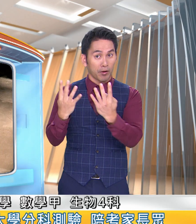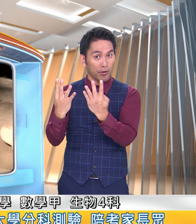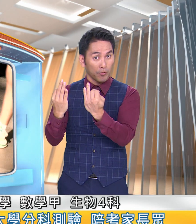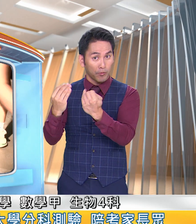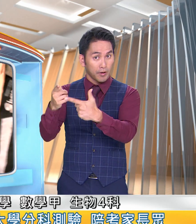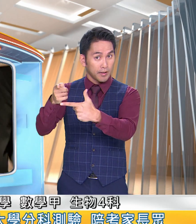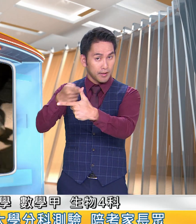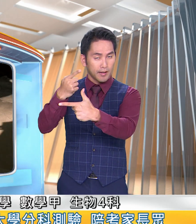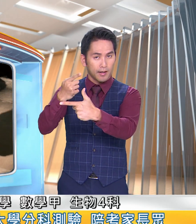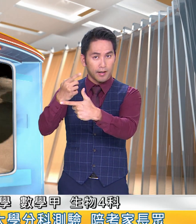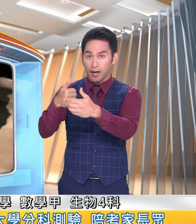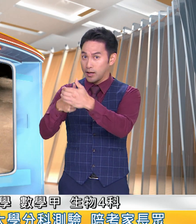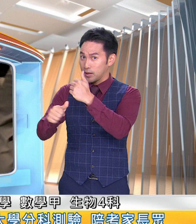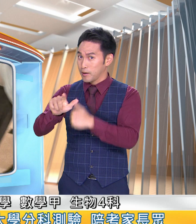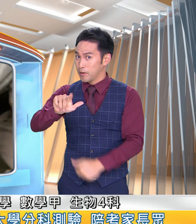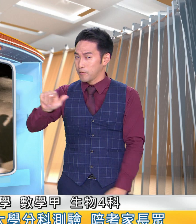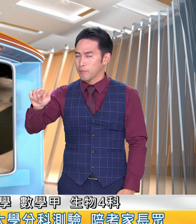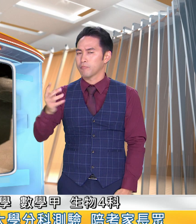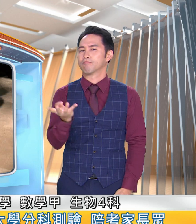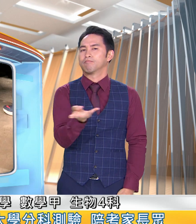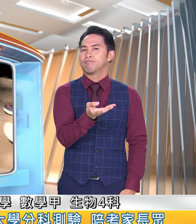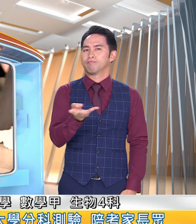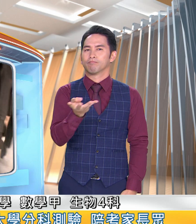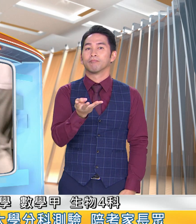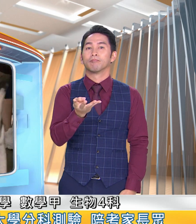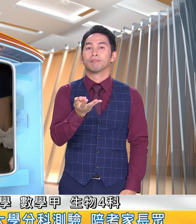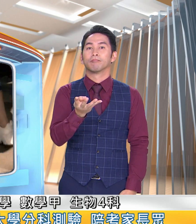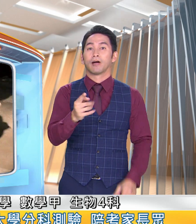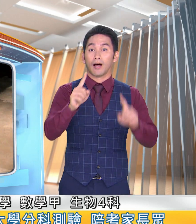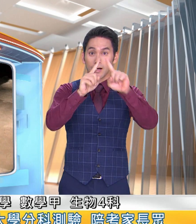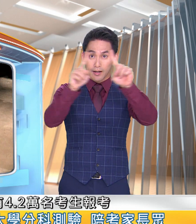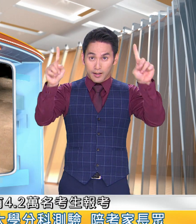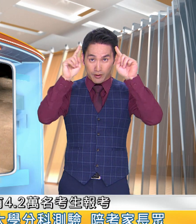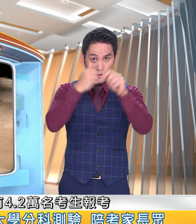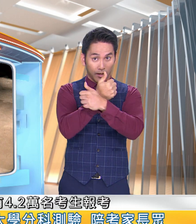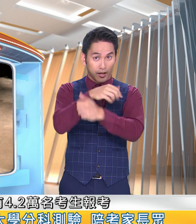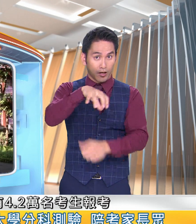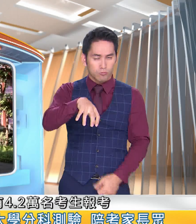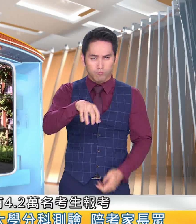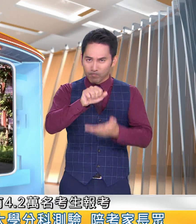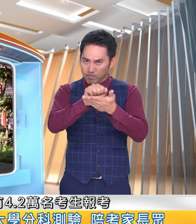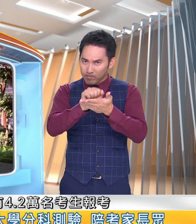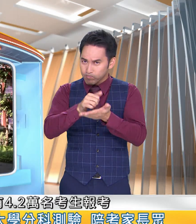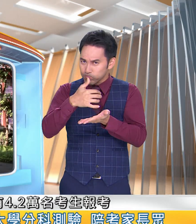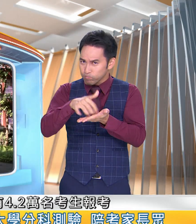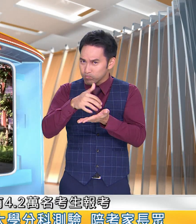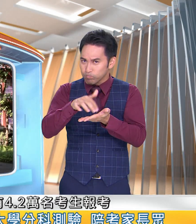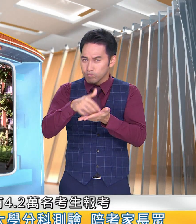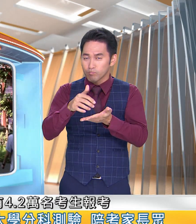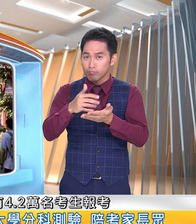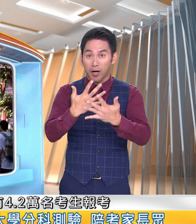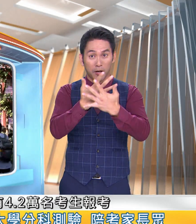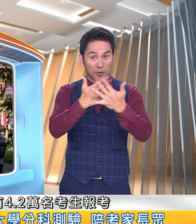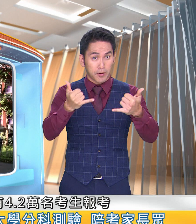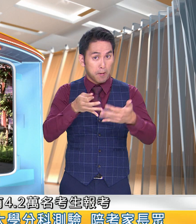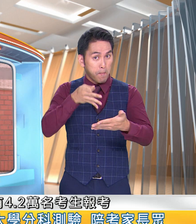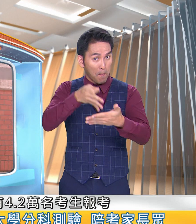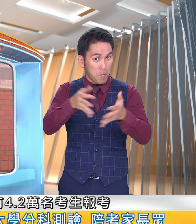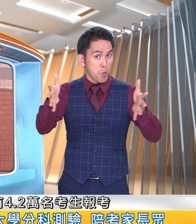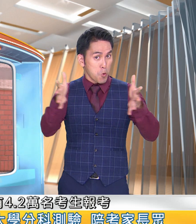学、数学甲和生物这四科。大考中心统计，约有 4.2 万名的